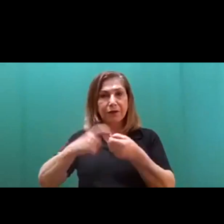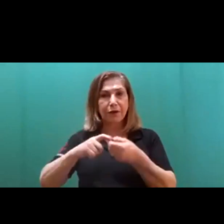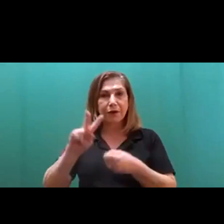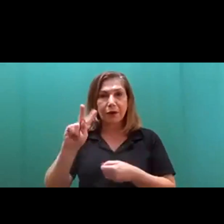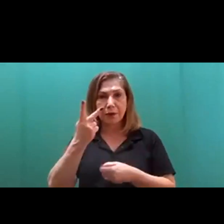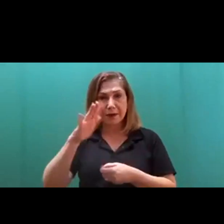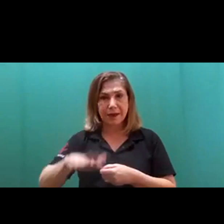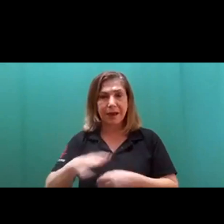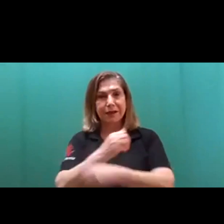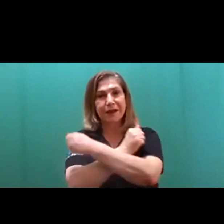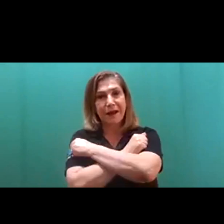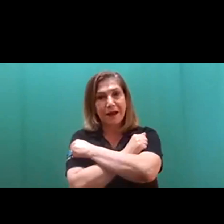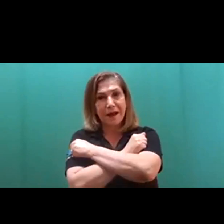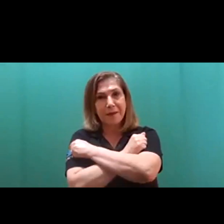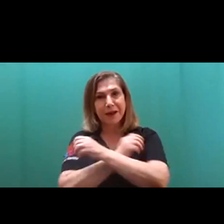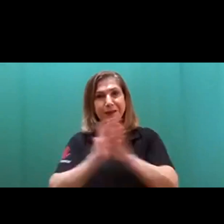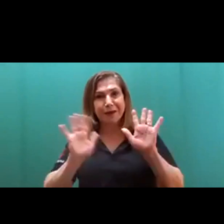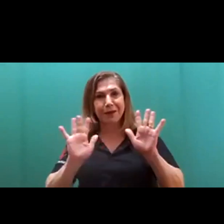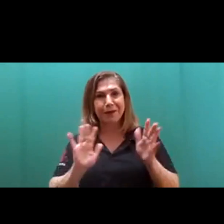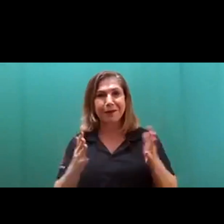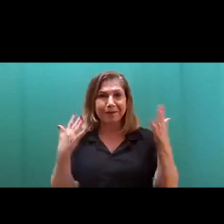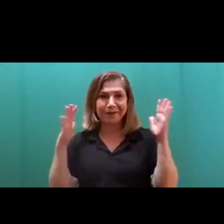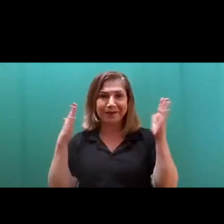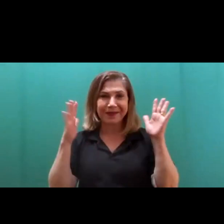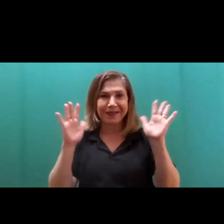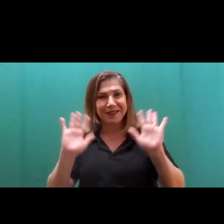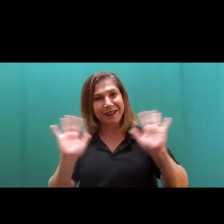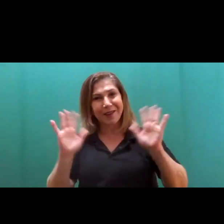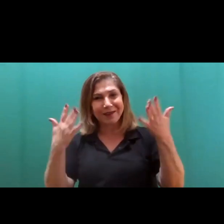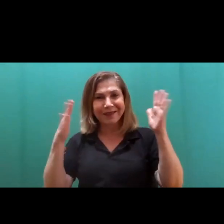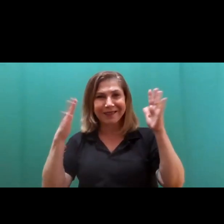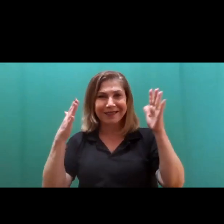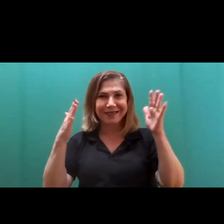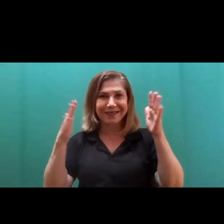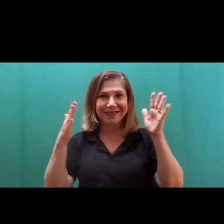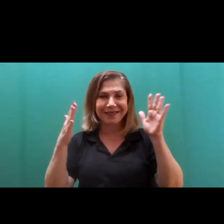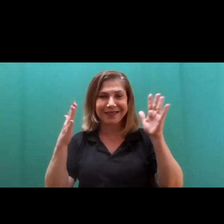às 14 horas. Um abraço a todos, muito obrigado. Tchau, tchau.